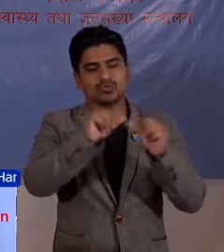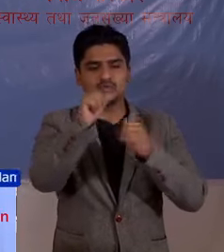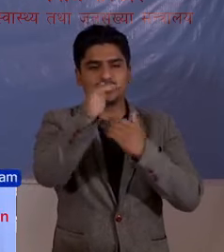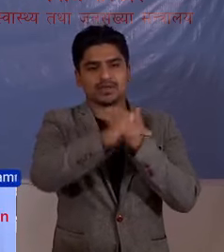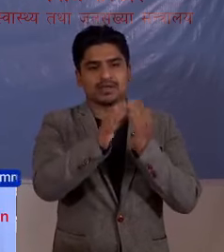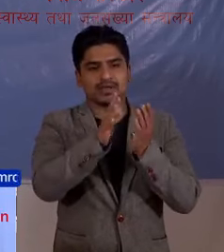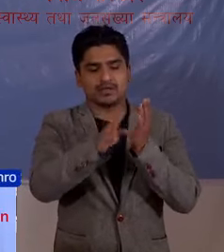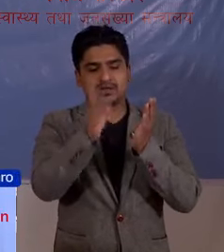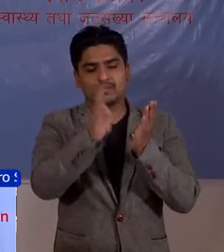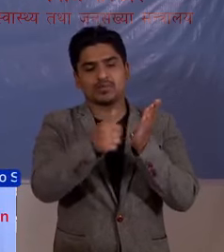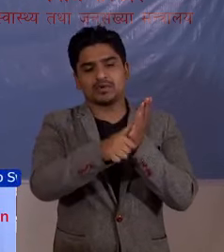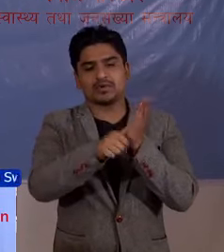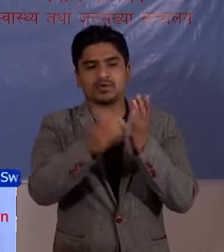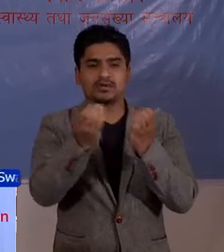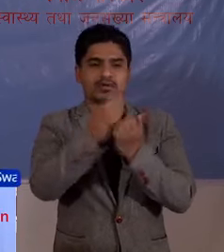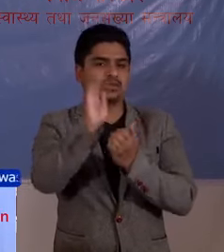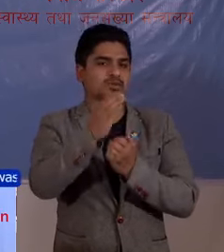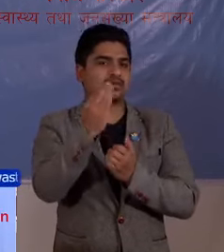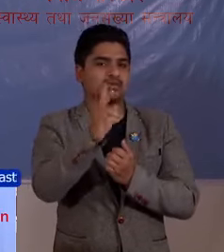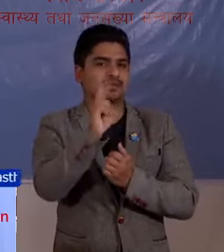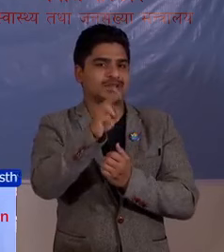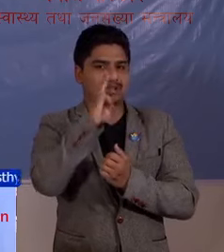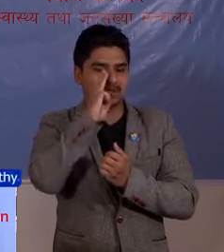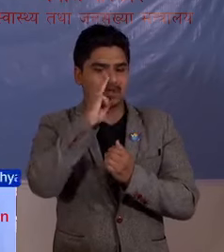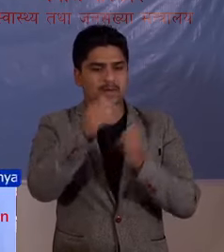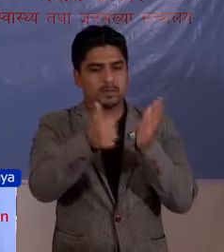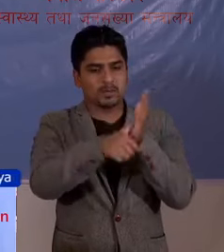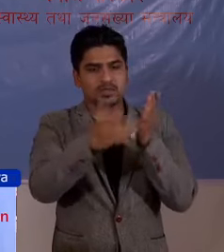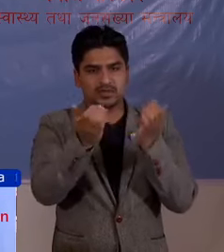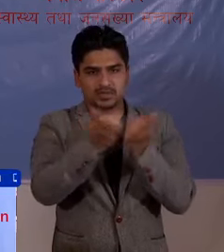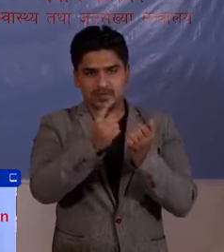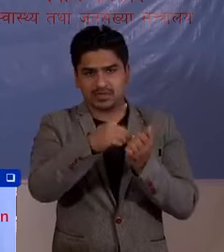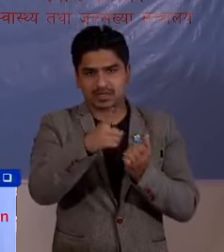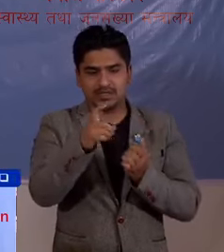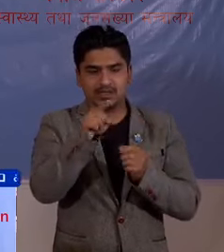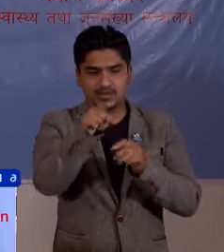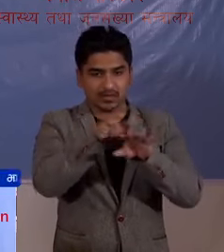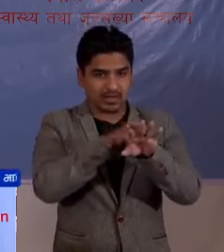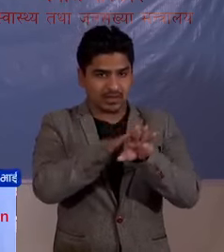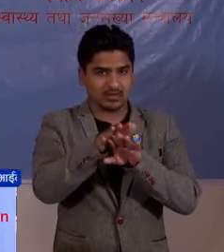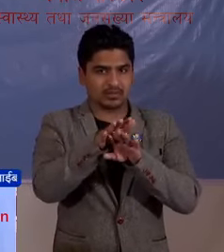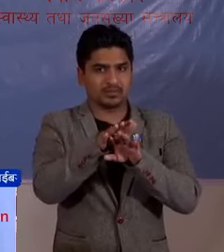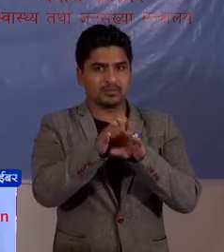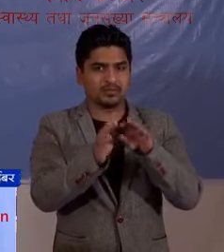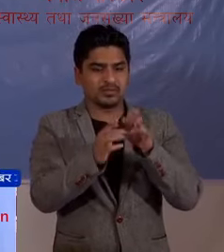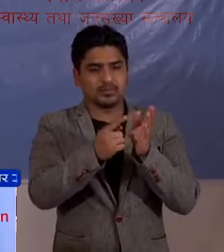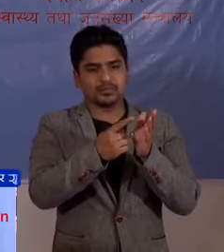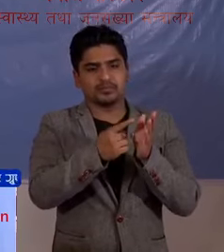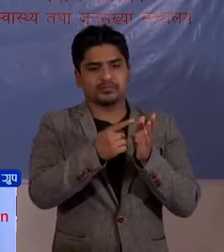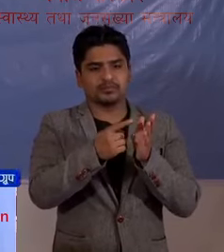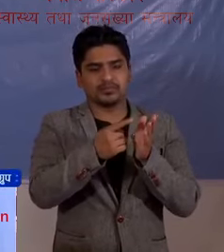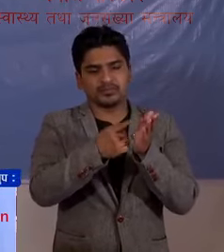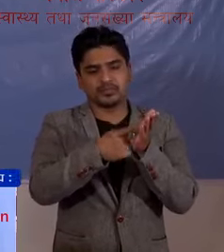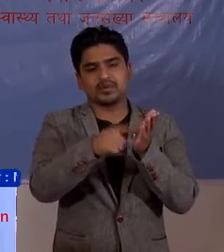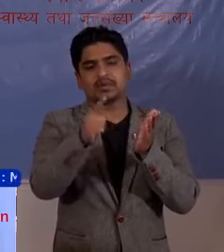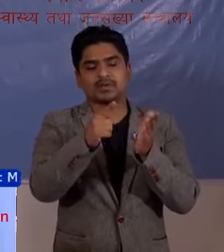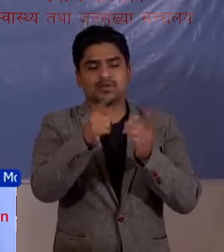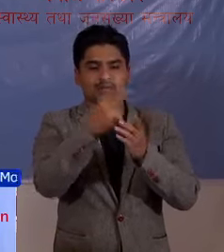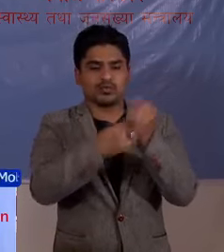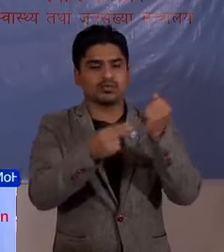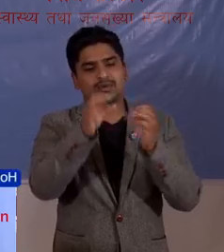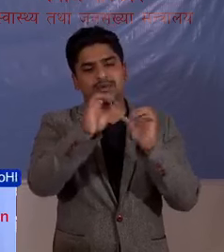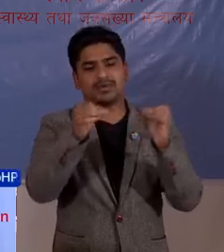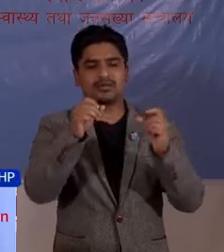त्यो विधिबाट परीक्षण गर्न सक्नुहुनेछ। यसमा परीक्षण गर्नलाई तपाईँहरूको पर्मिसनले हामी सजिलै दुईटै प्रकारको परीक्षण